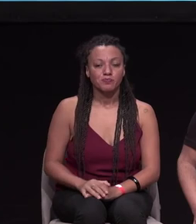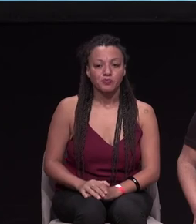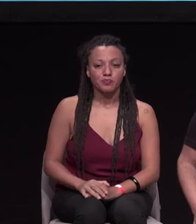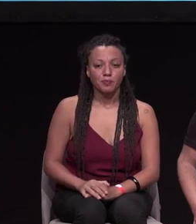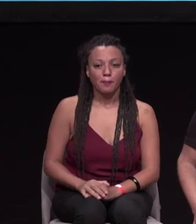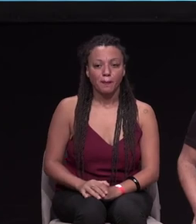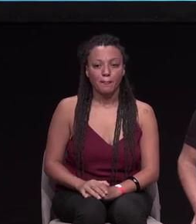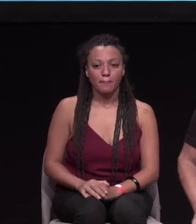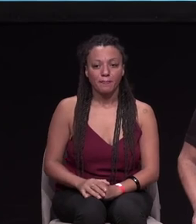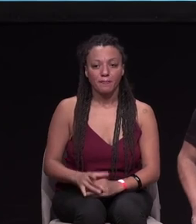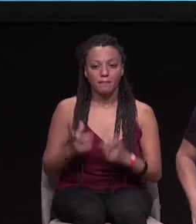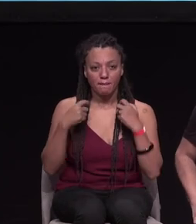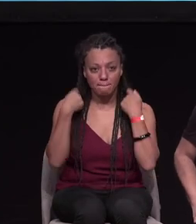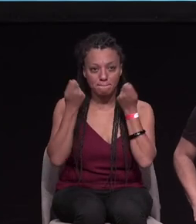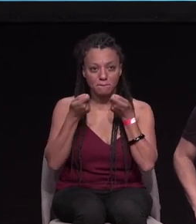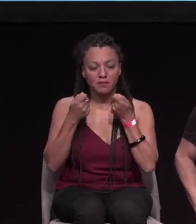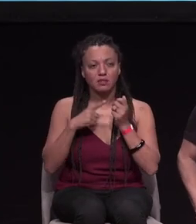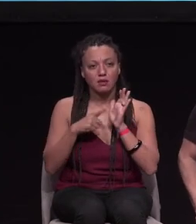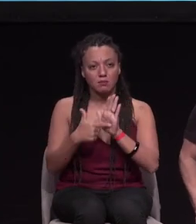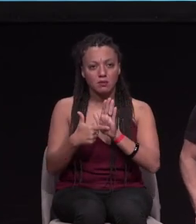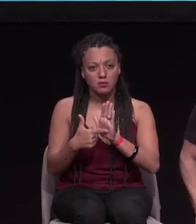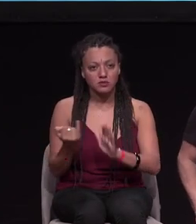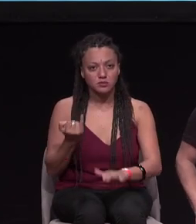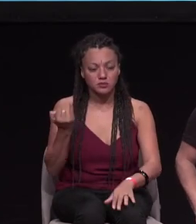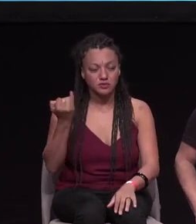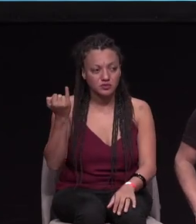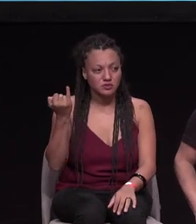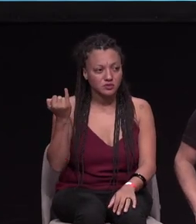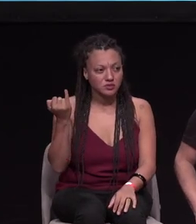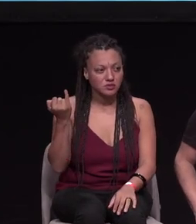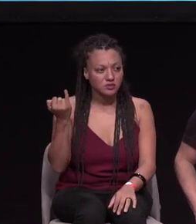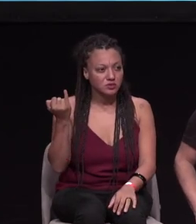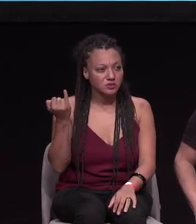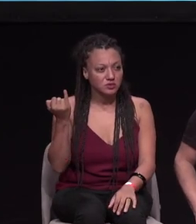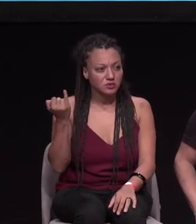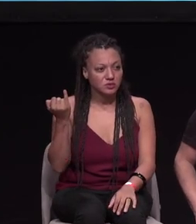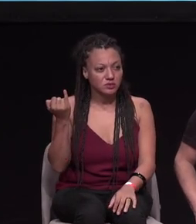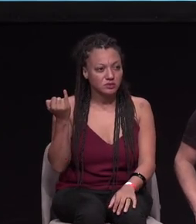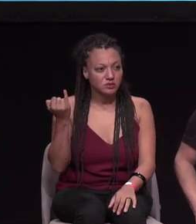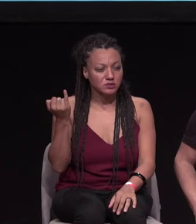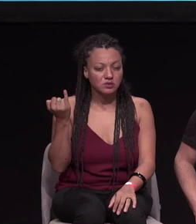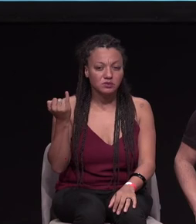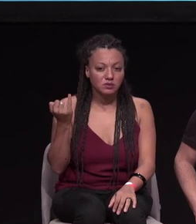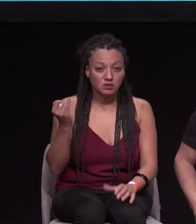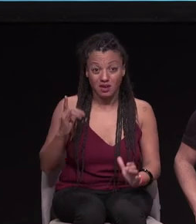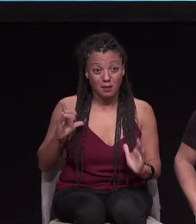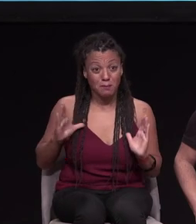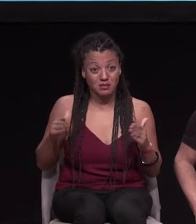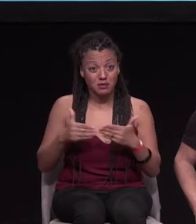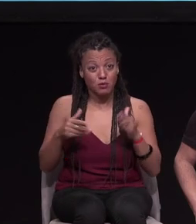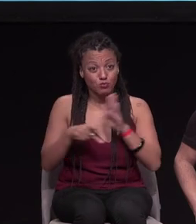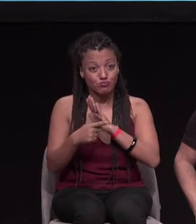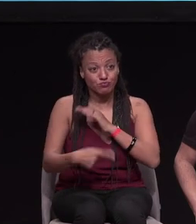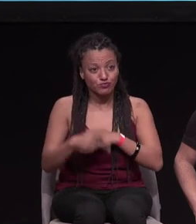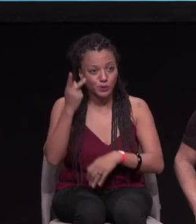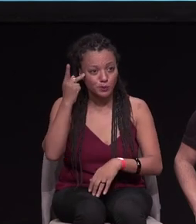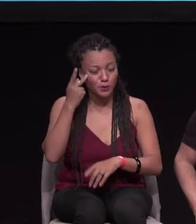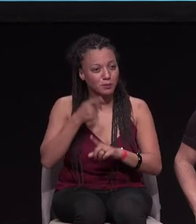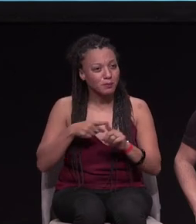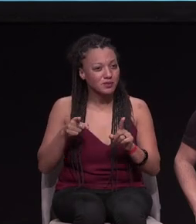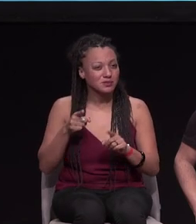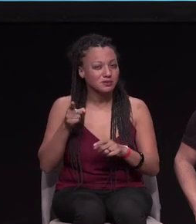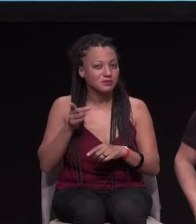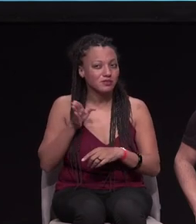importante uma mostra importante do que deveria ter sido o património local mas você vai encontrar também no interior